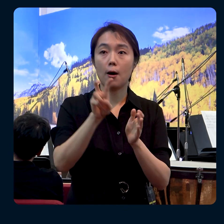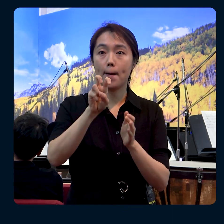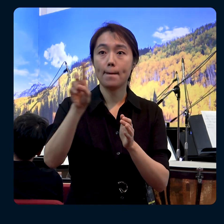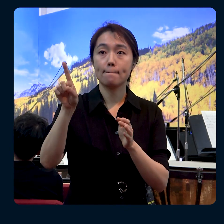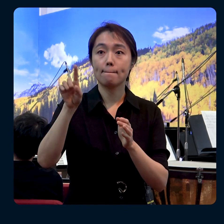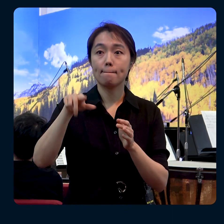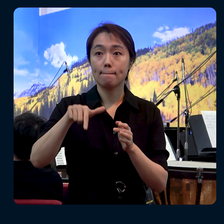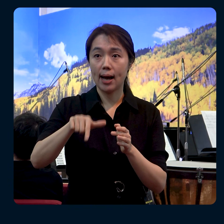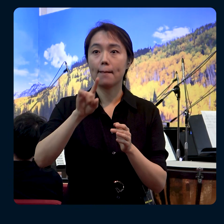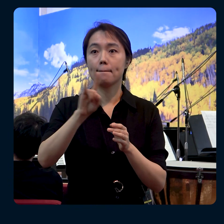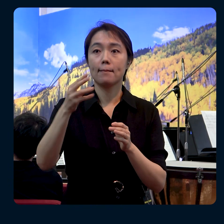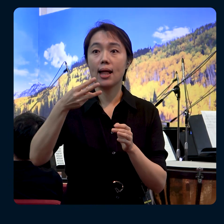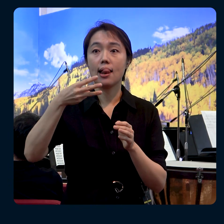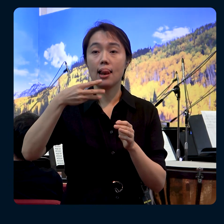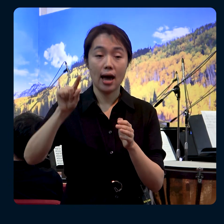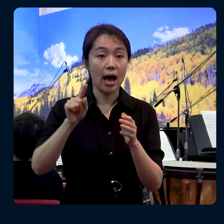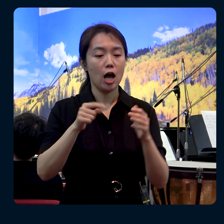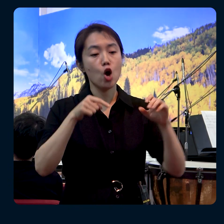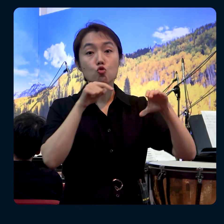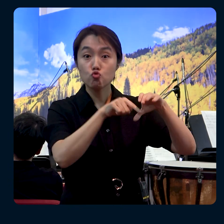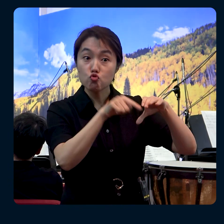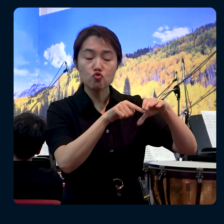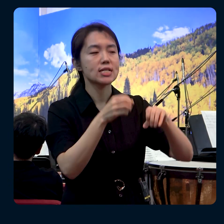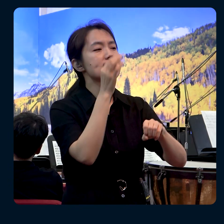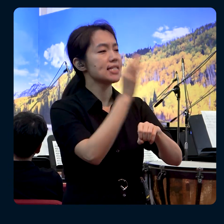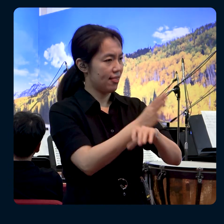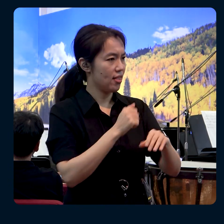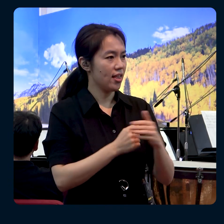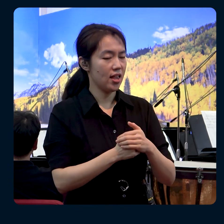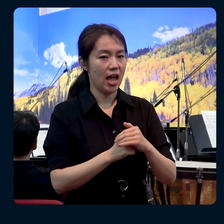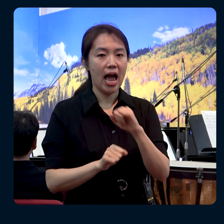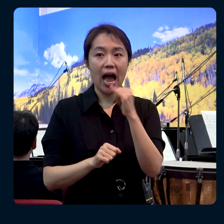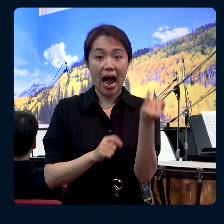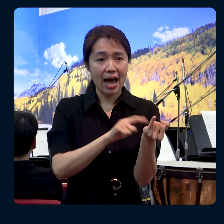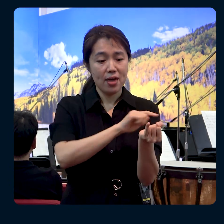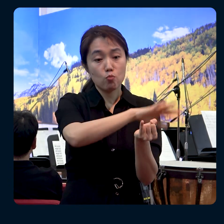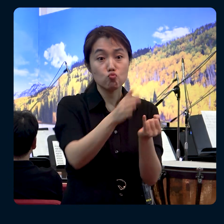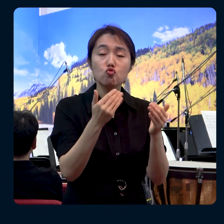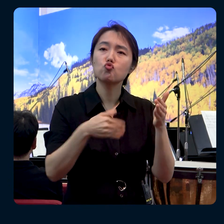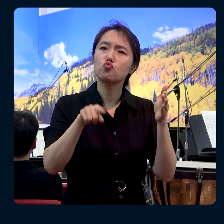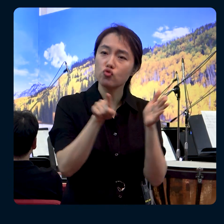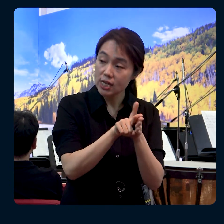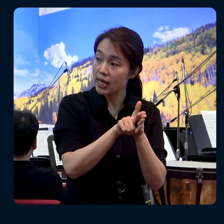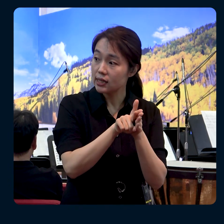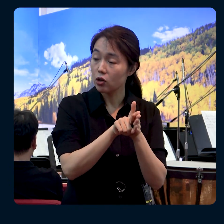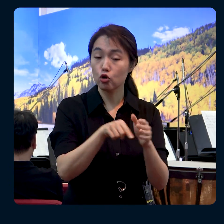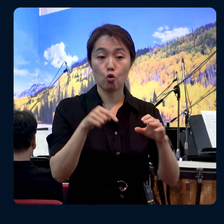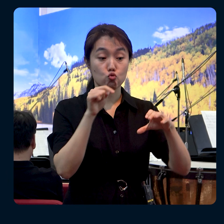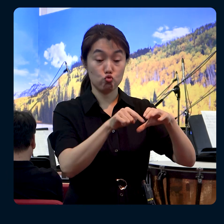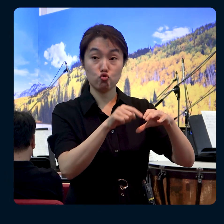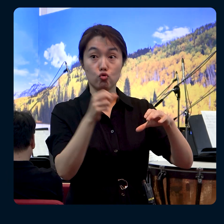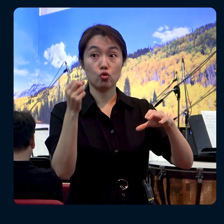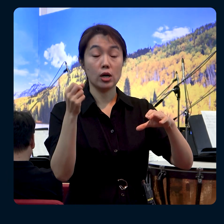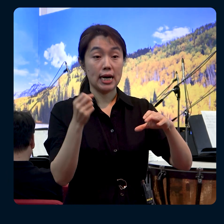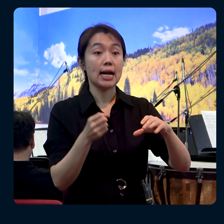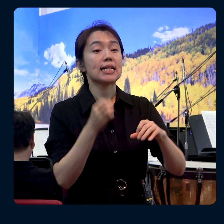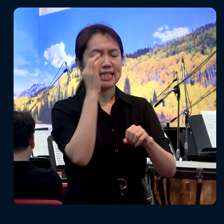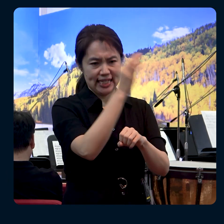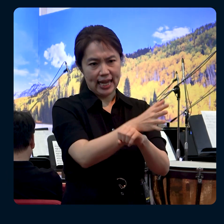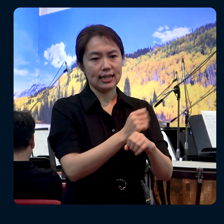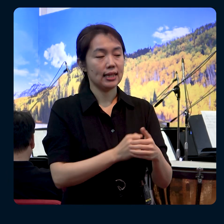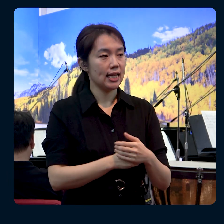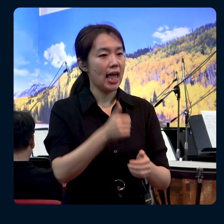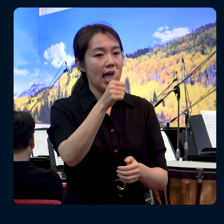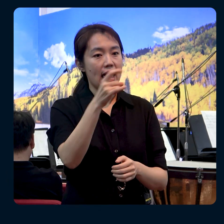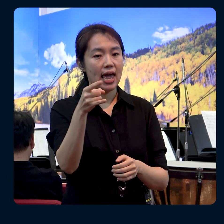아브라함은요, 아내를 묻을 땅이 없었어요. 매장지가 없었어요. 그래서 해쪽 속 에브론에게 막벨라 굴을